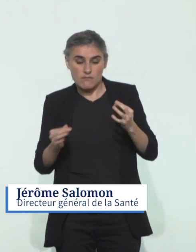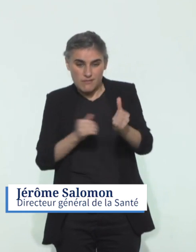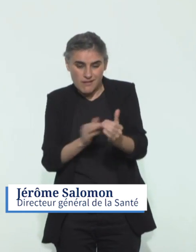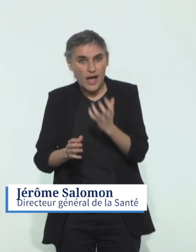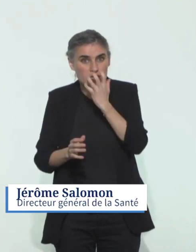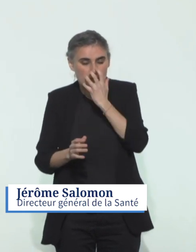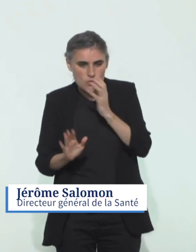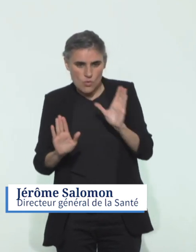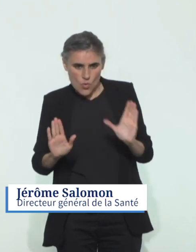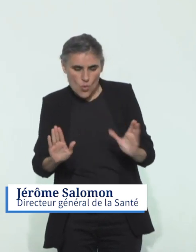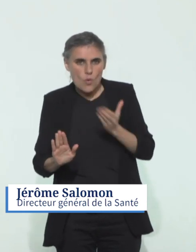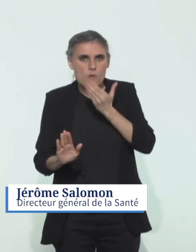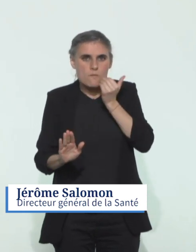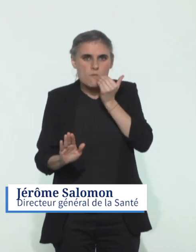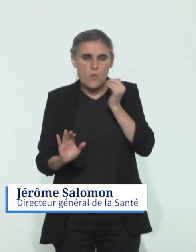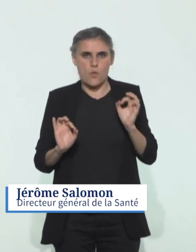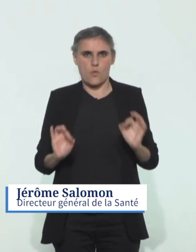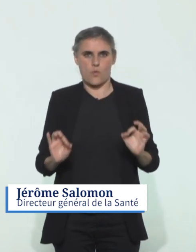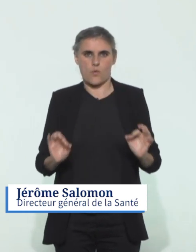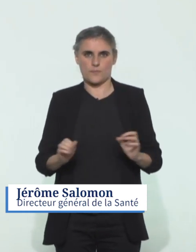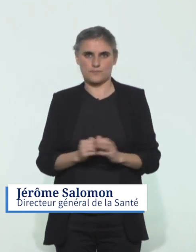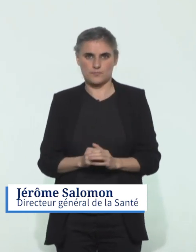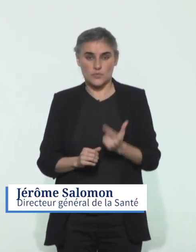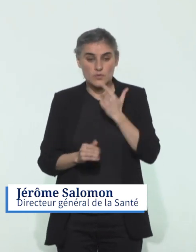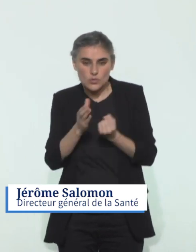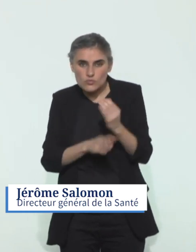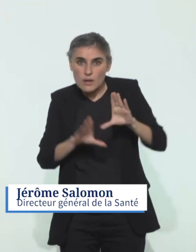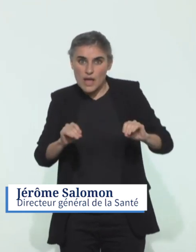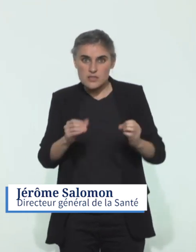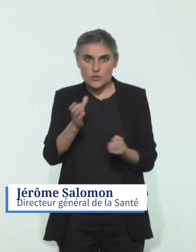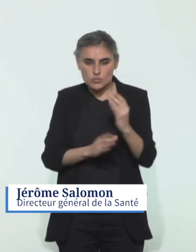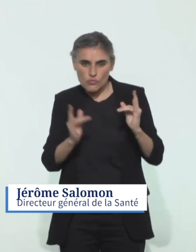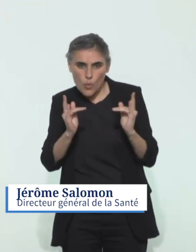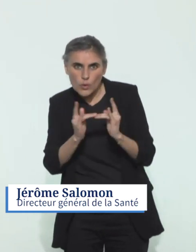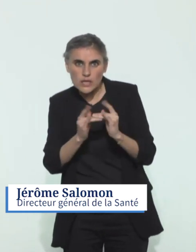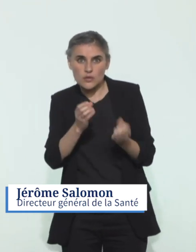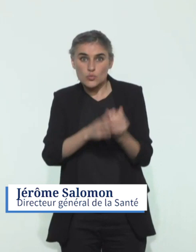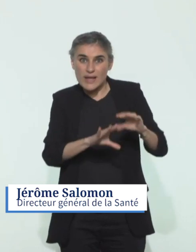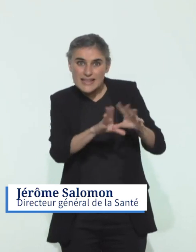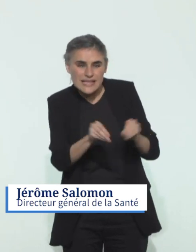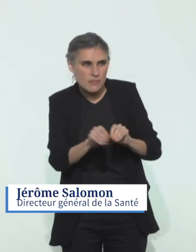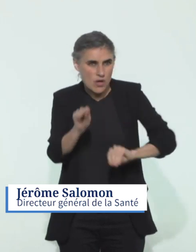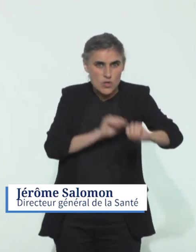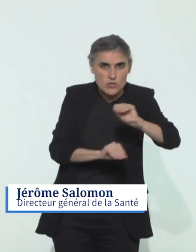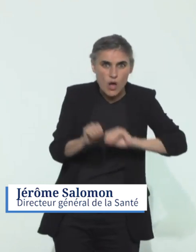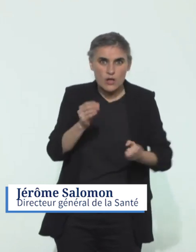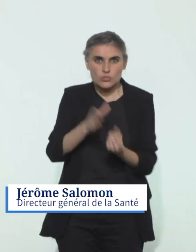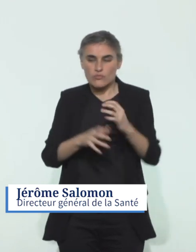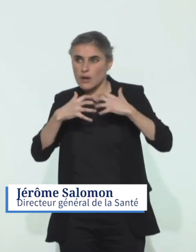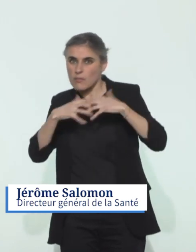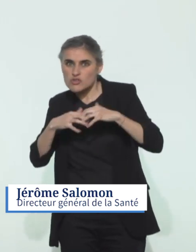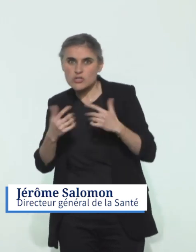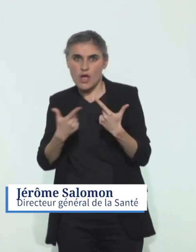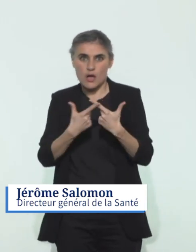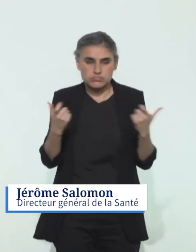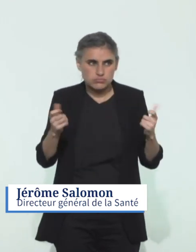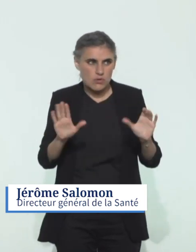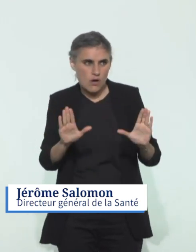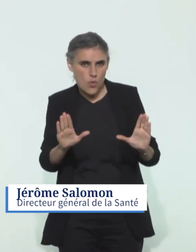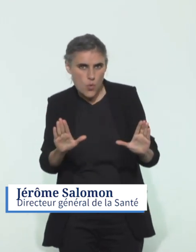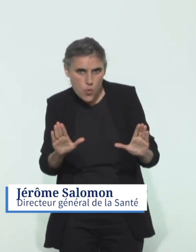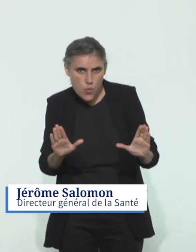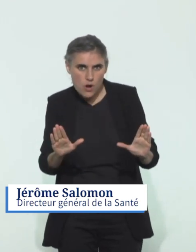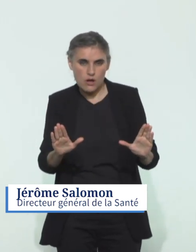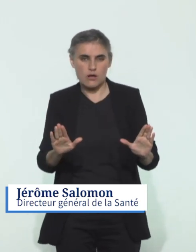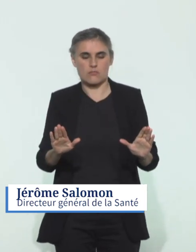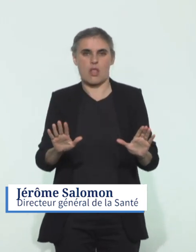réanimation. Ce besoin de trouver de nouvelles places, de nouvelles équipes, de nouvelles machines diminue pour la première